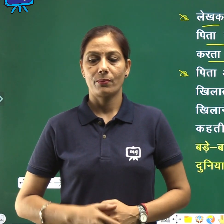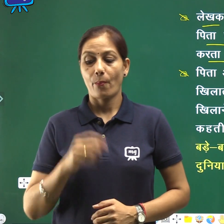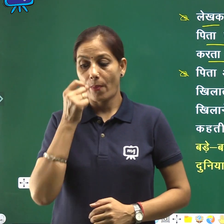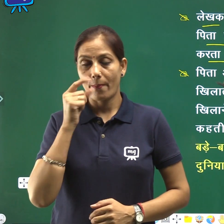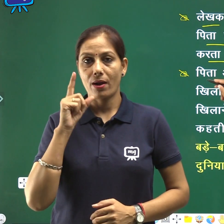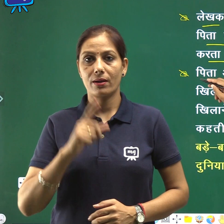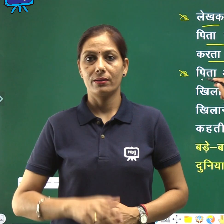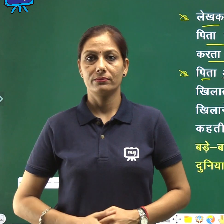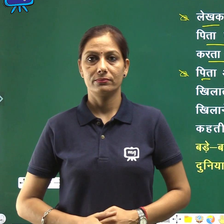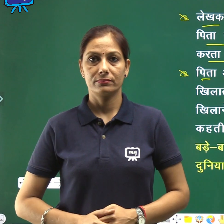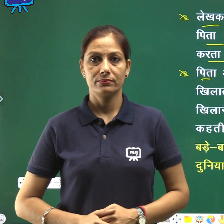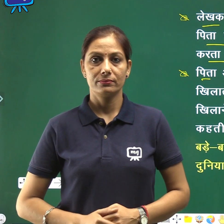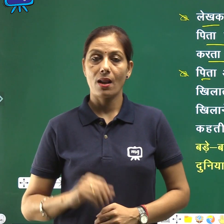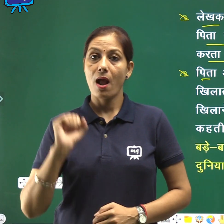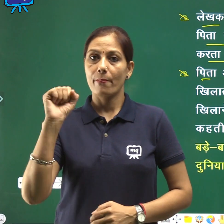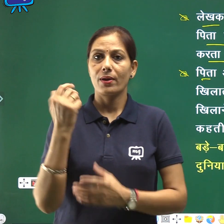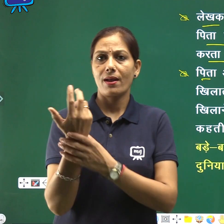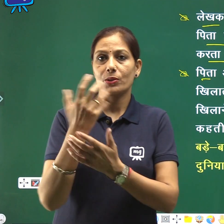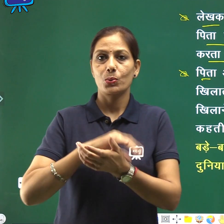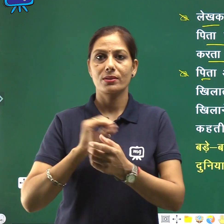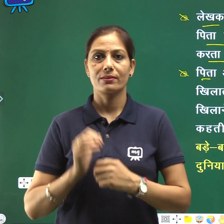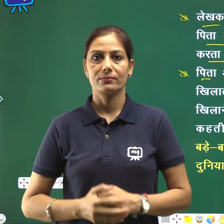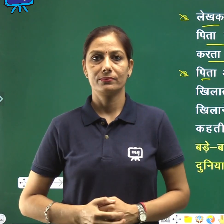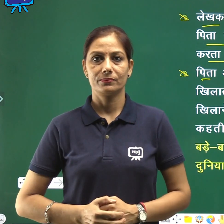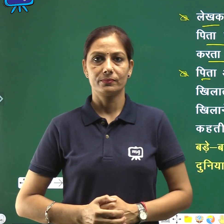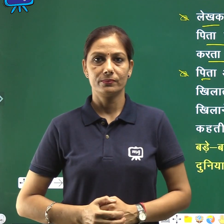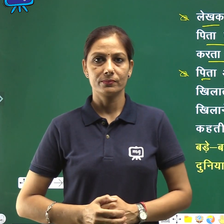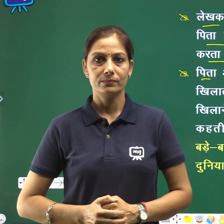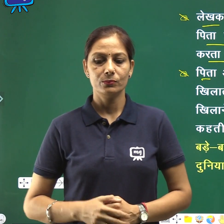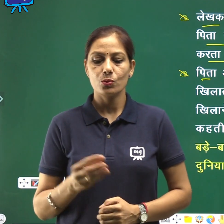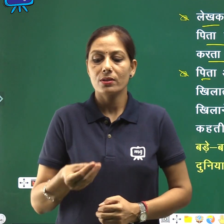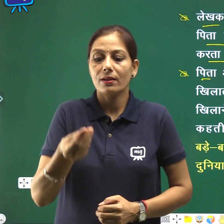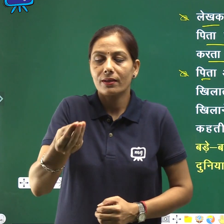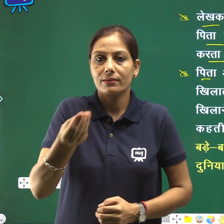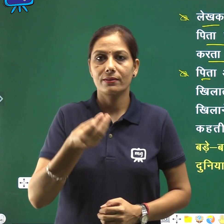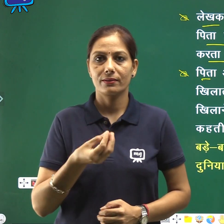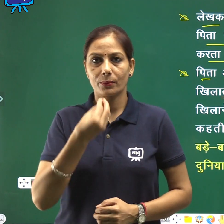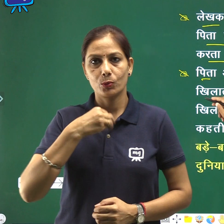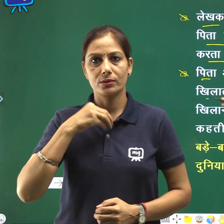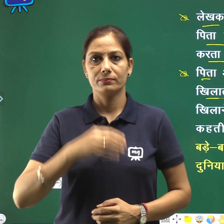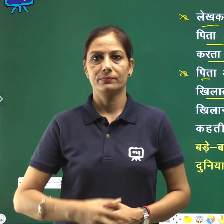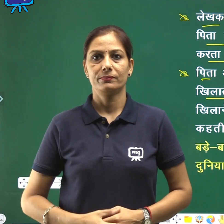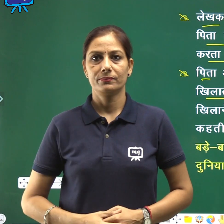पिता अपने हाथों से उसे खिलाते थे।